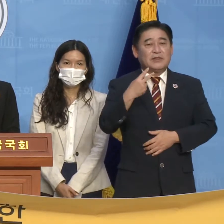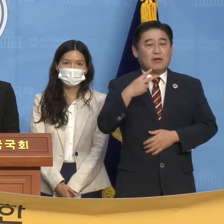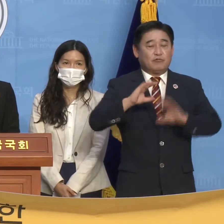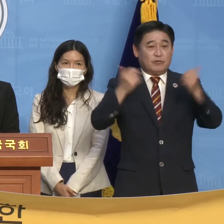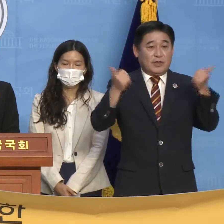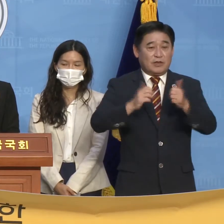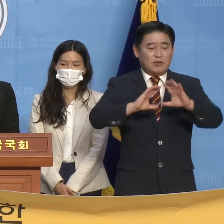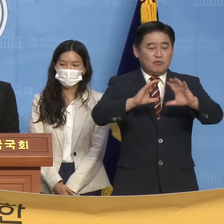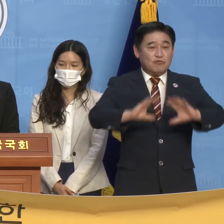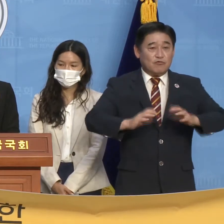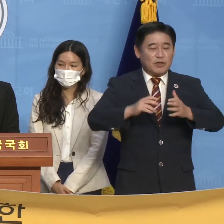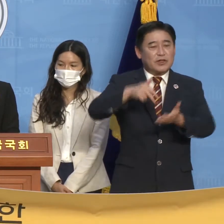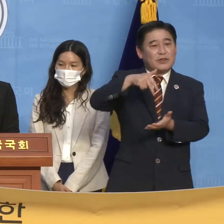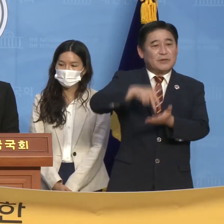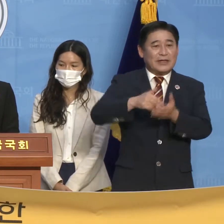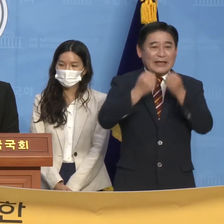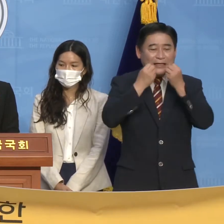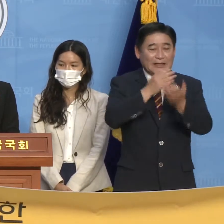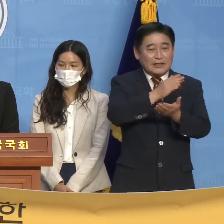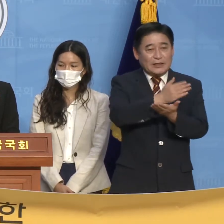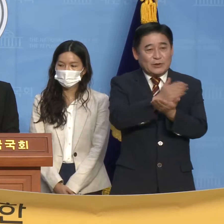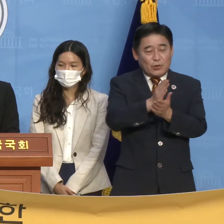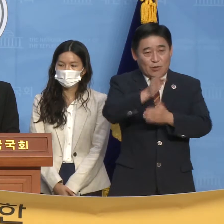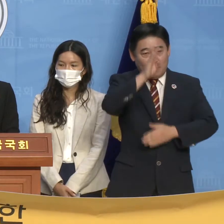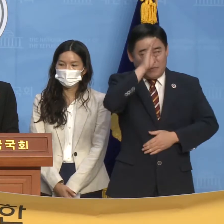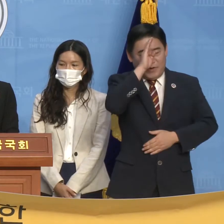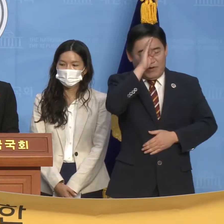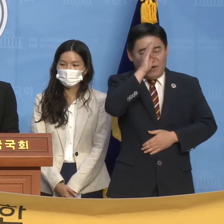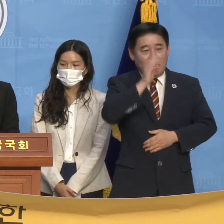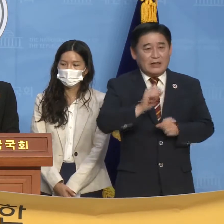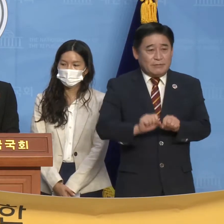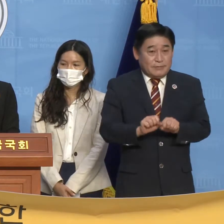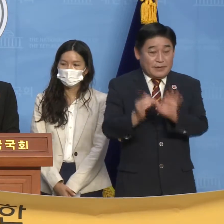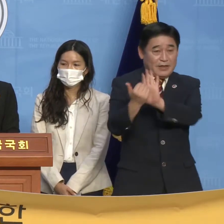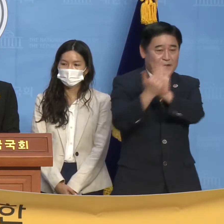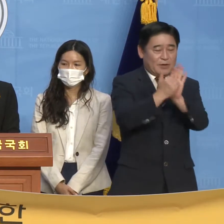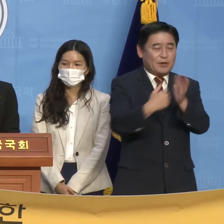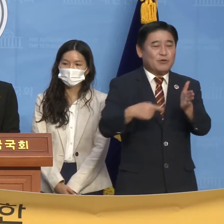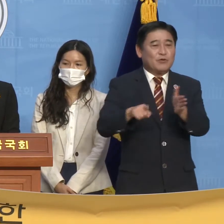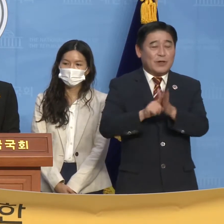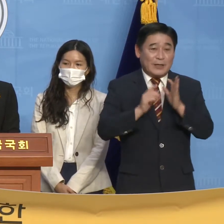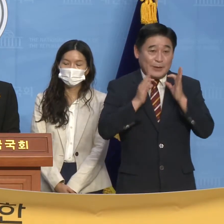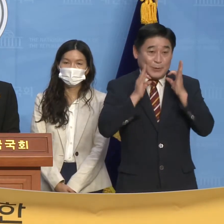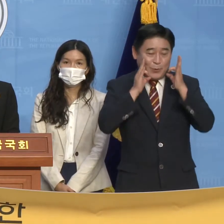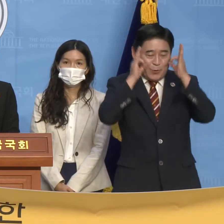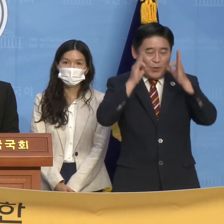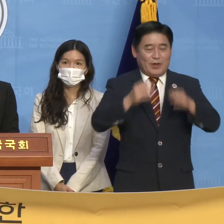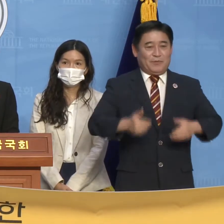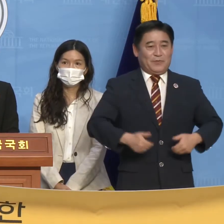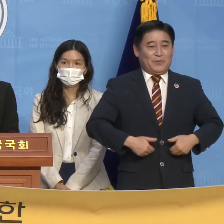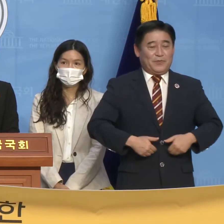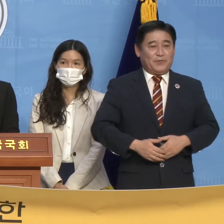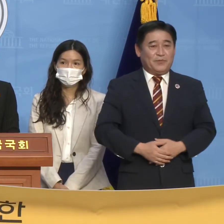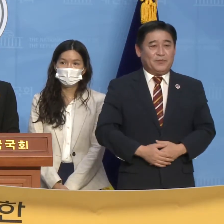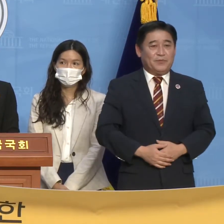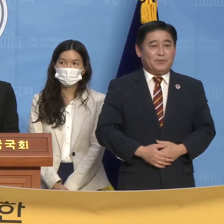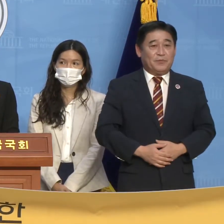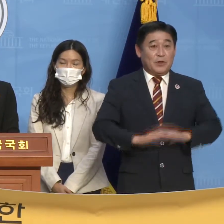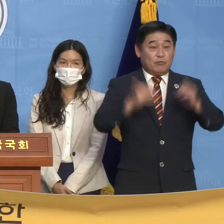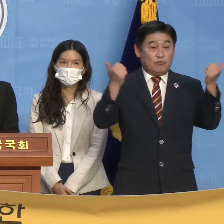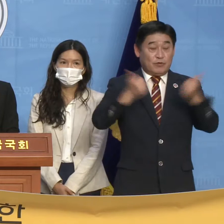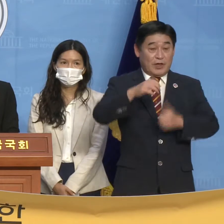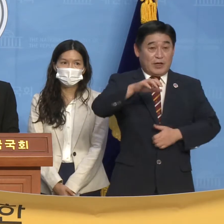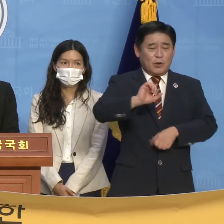국회에서 국가적 차원으로 신종 질병 발생과 확산을 예방하기 위한 적극적인 노력이 필요합니다.